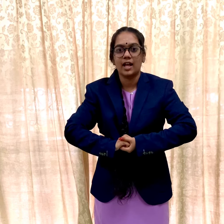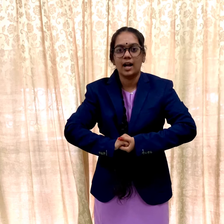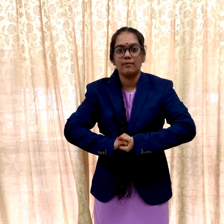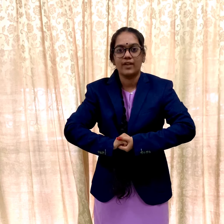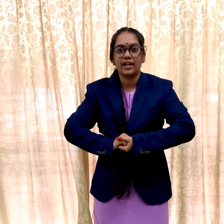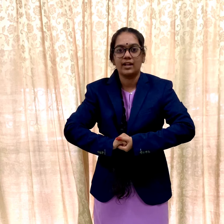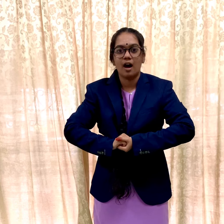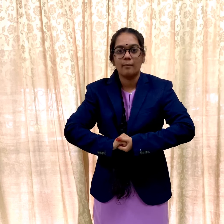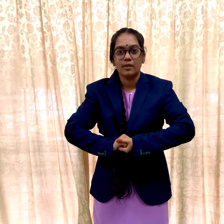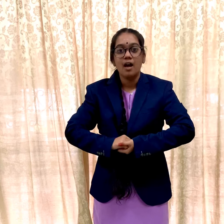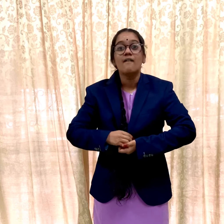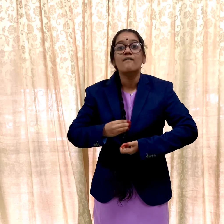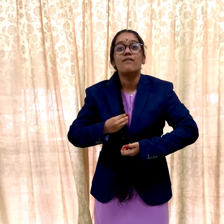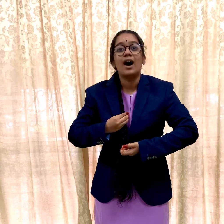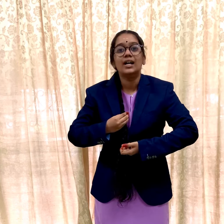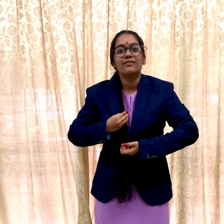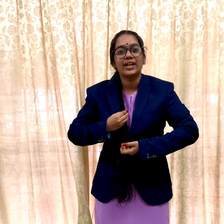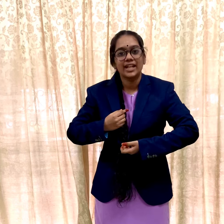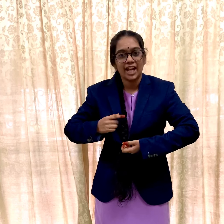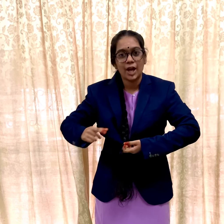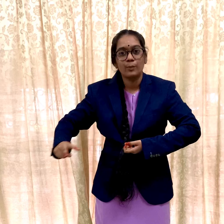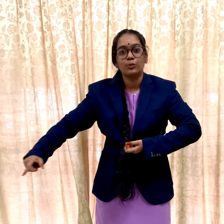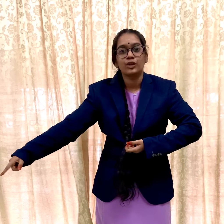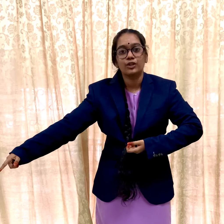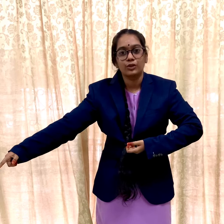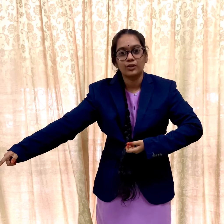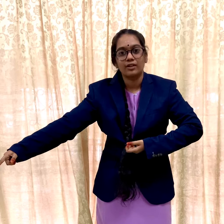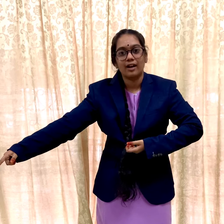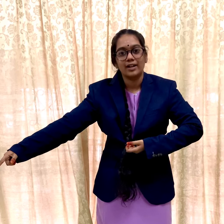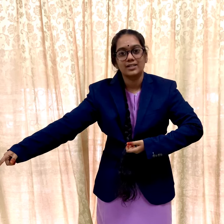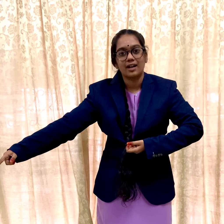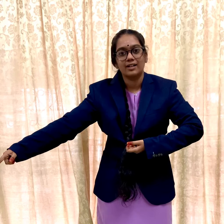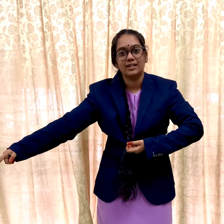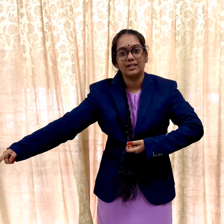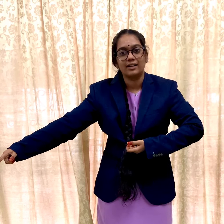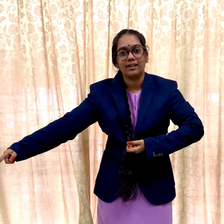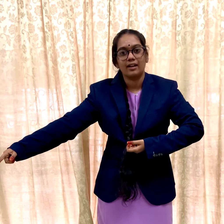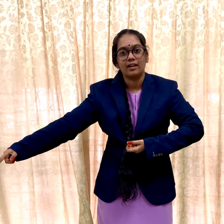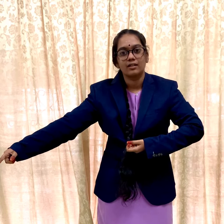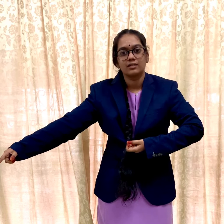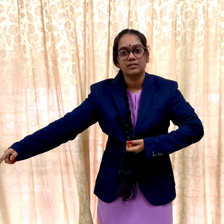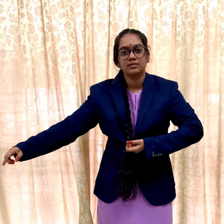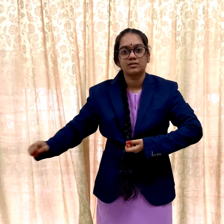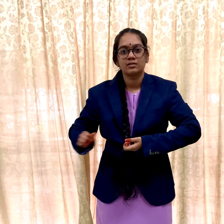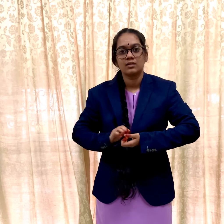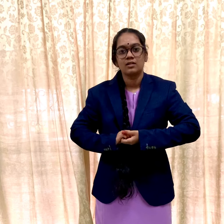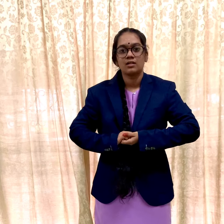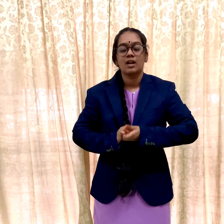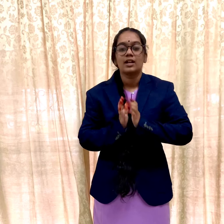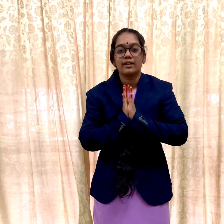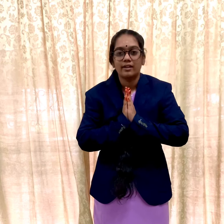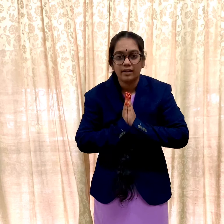வாழ்வினியே முடித்தும் ராய் சாதல் நன்றி நன்றி